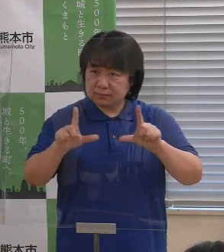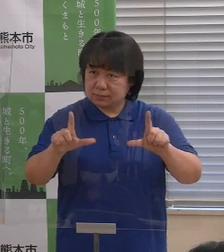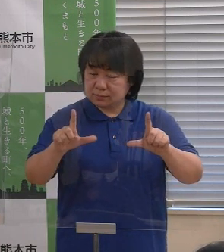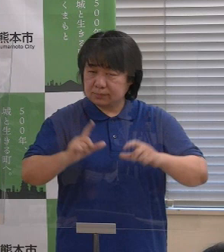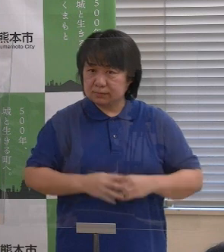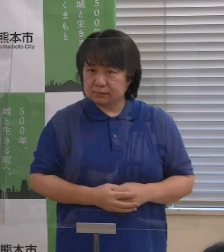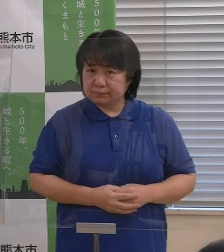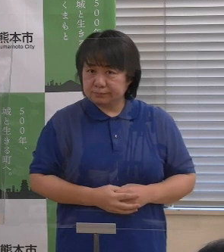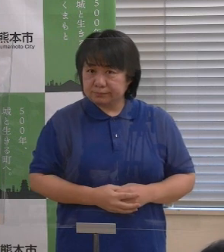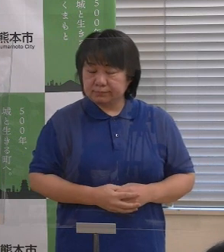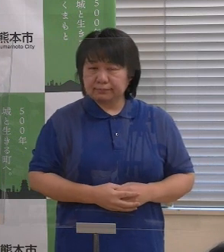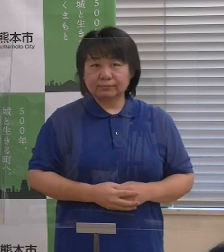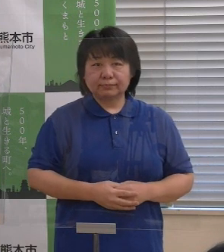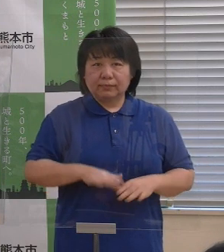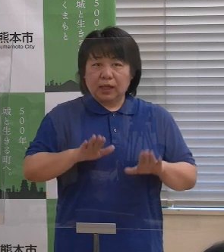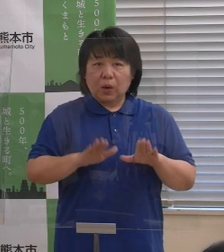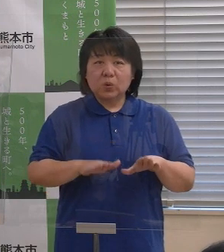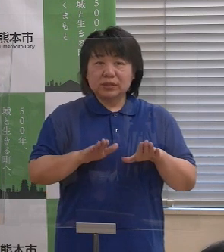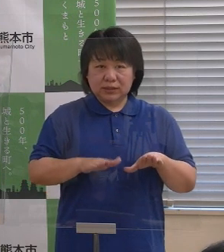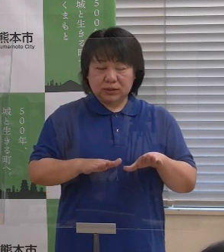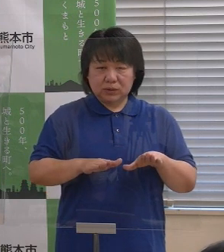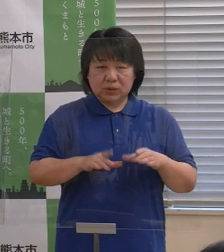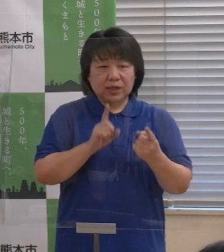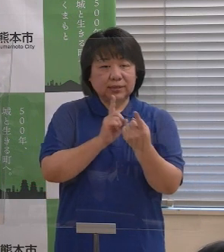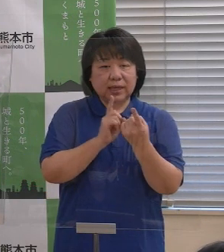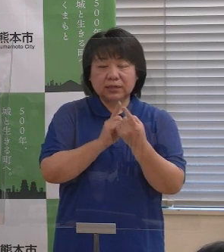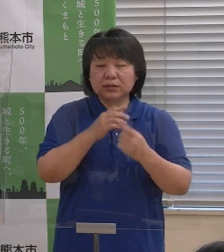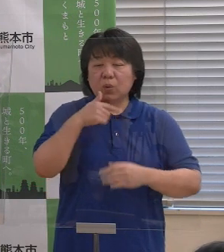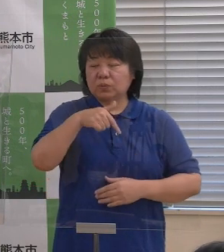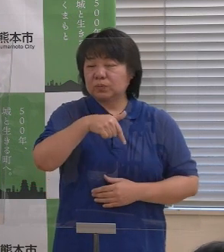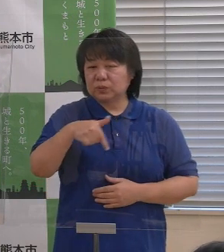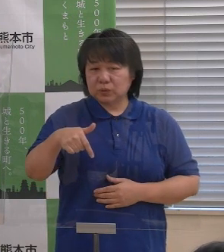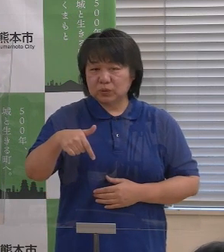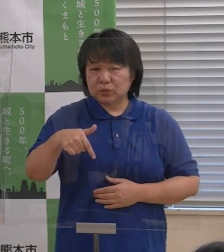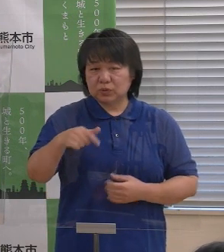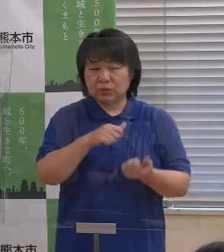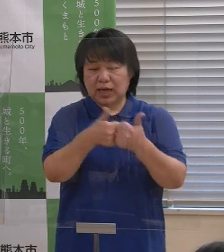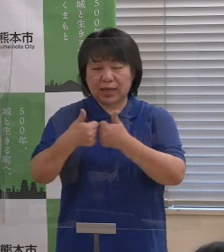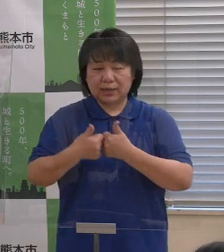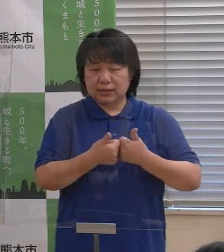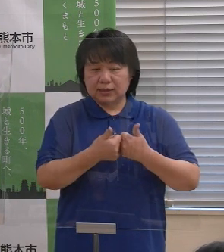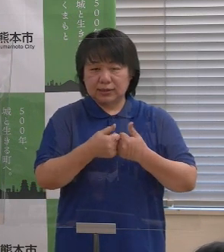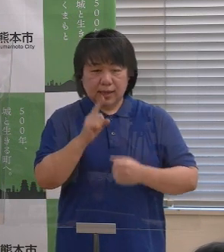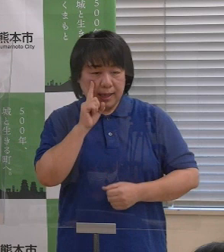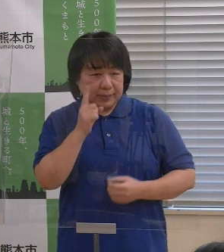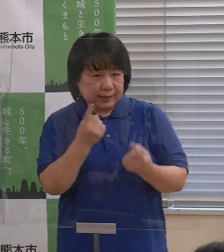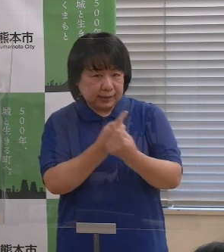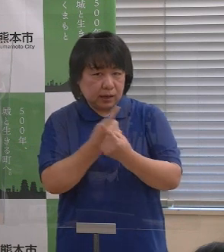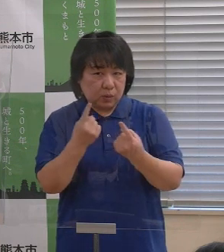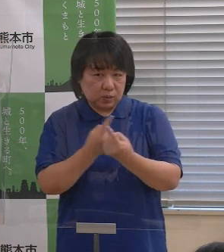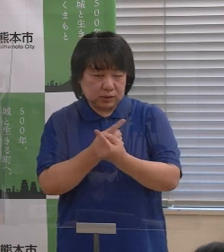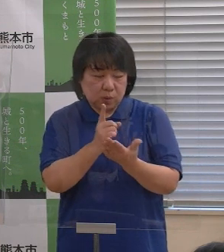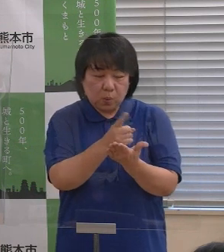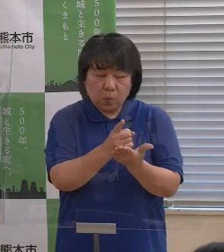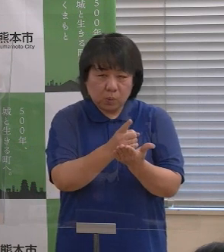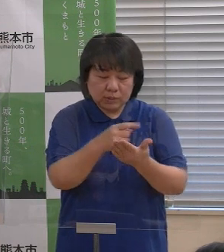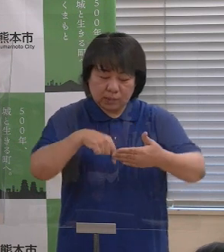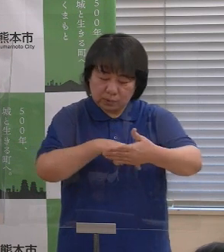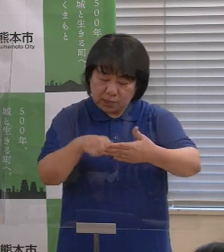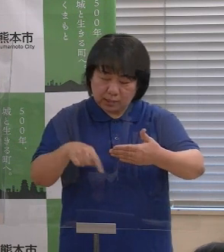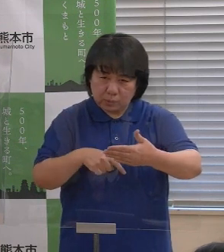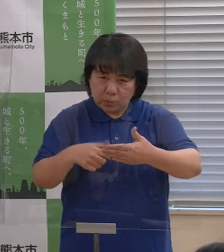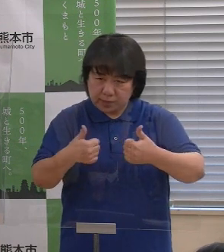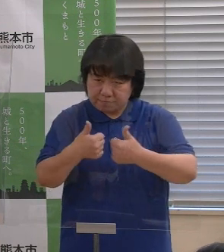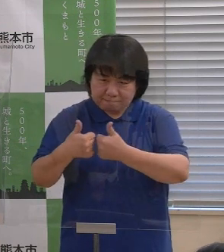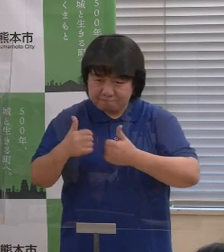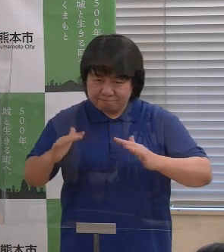。本日対策本部会議におきまして、見直しの方向性や内容について議論をさせ